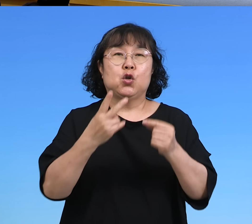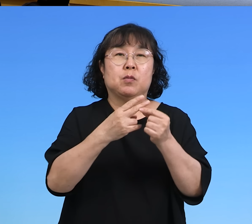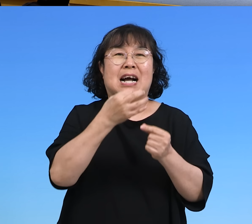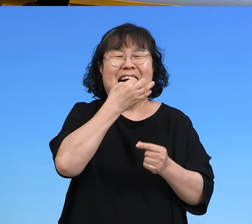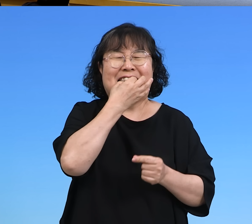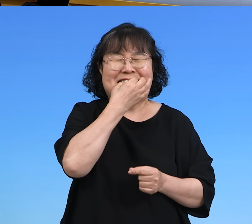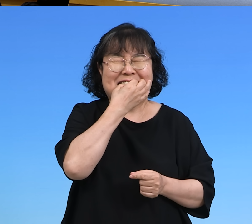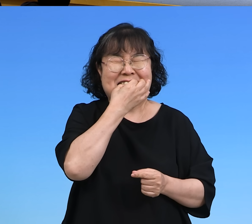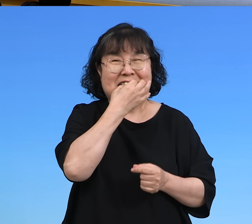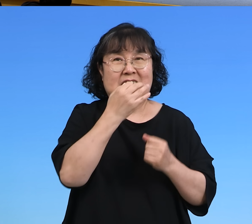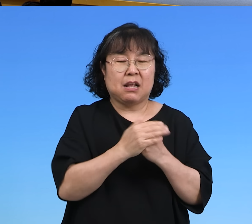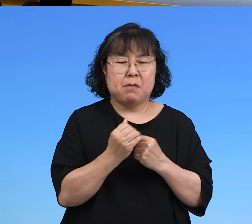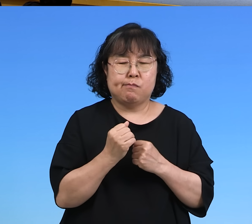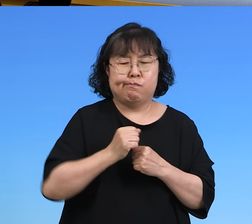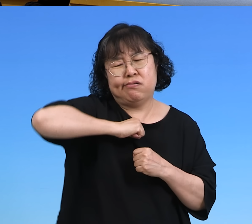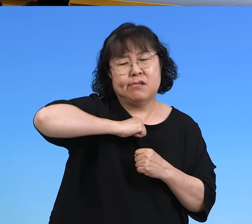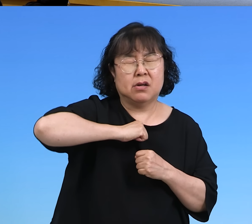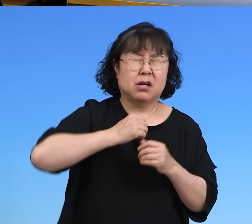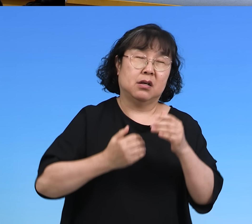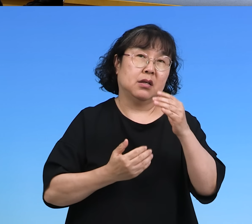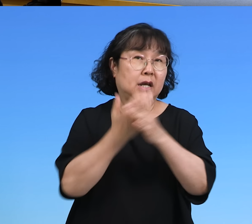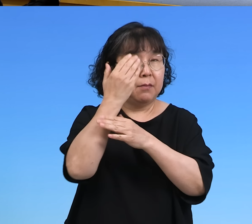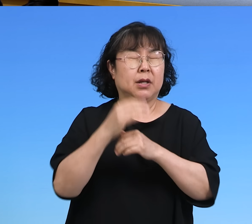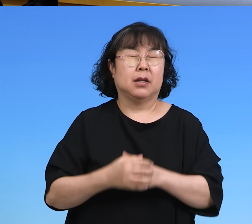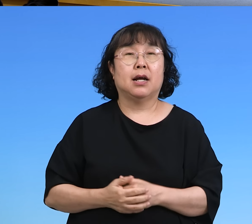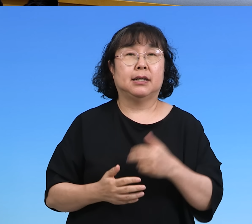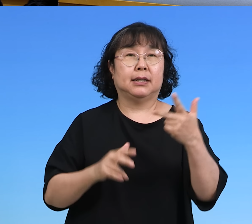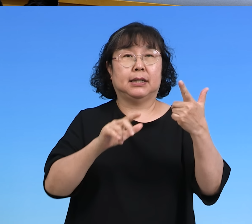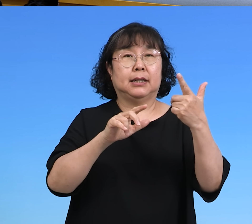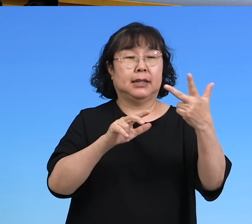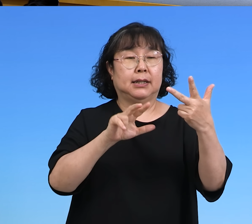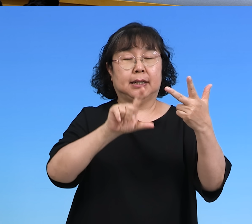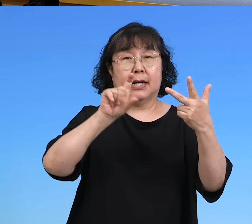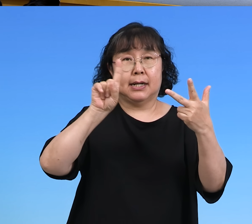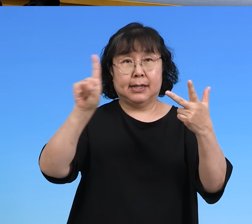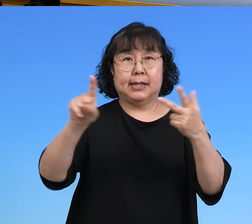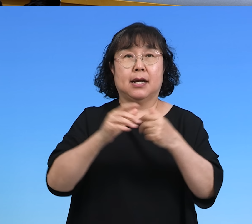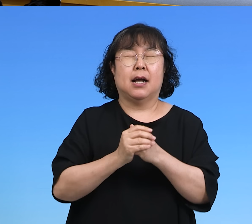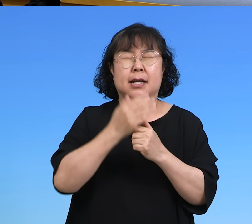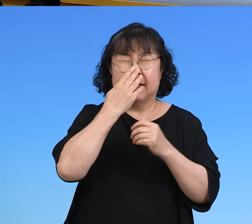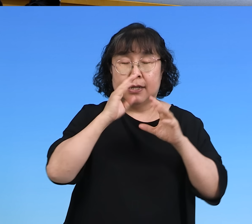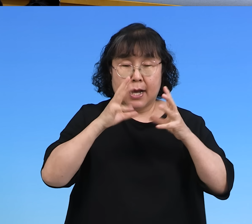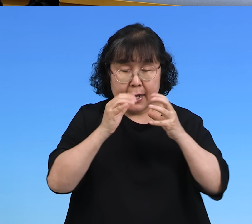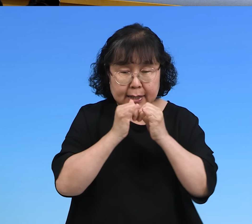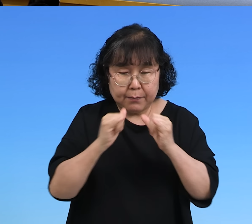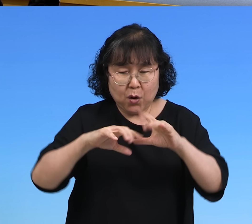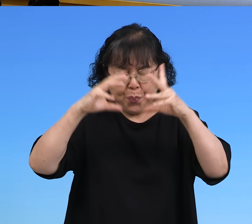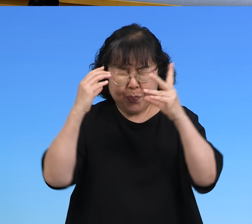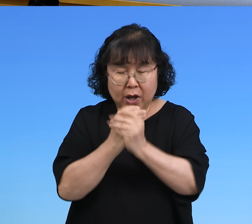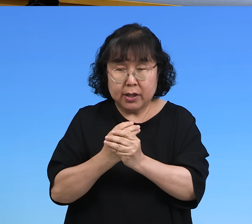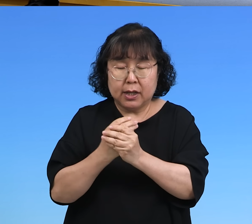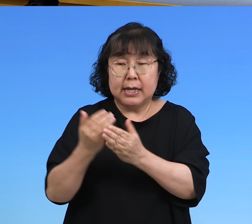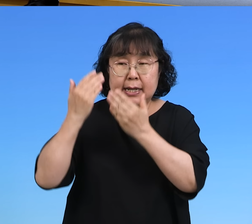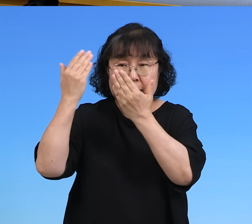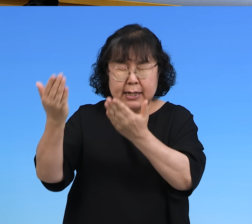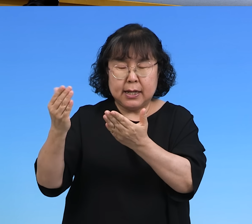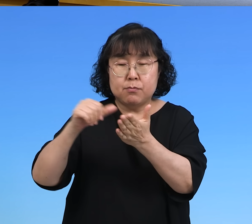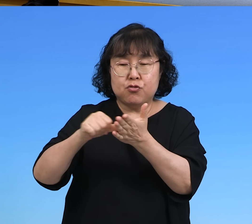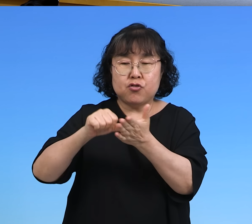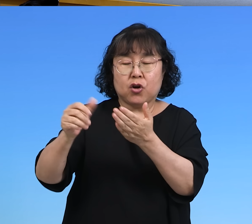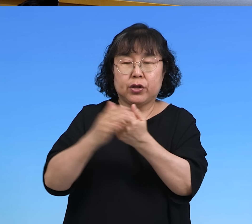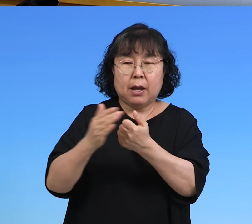탐욕으로 인한 불순종입니다. 여호수아 7장 1절만 읽고 마칠게요. 이스라엘 자손들이 온전히 바친 물건으로